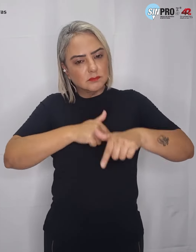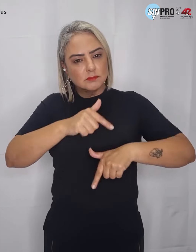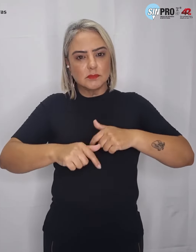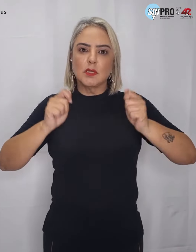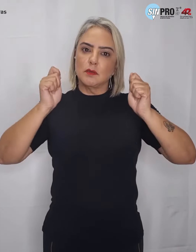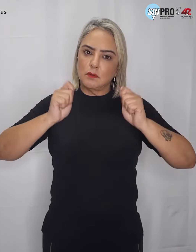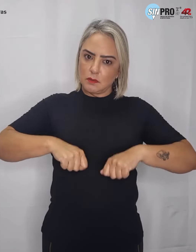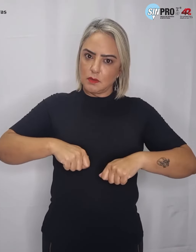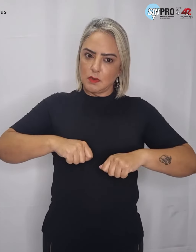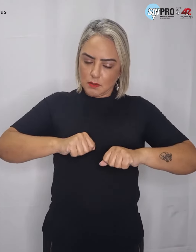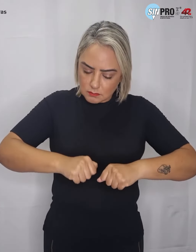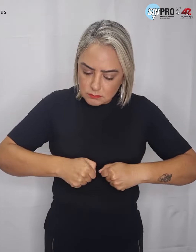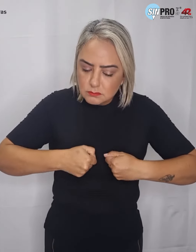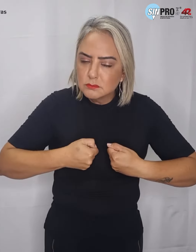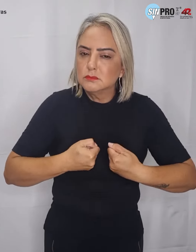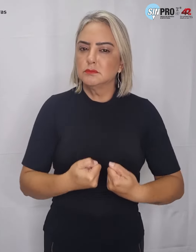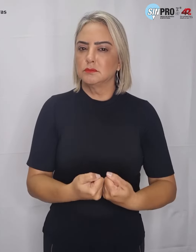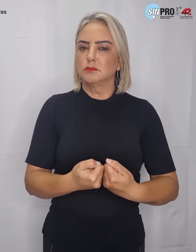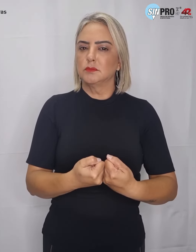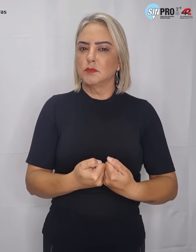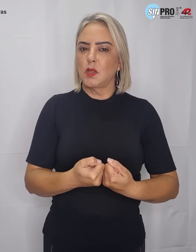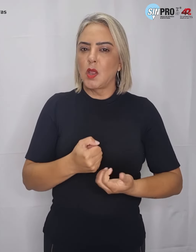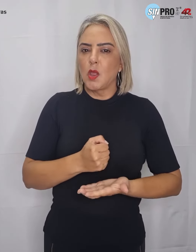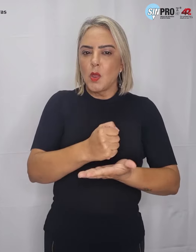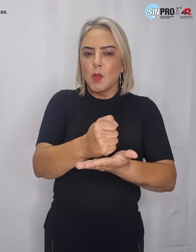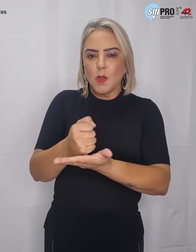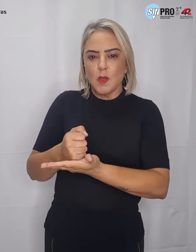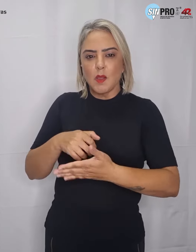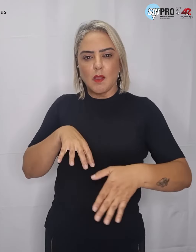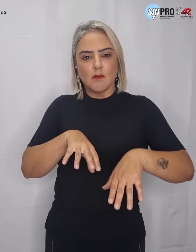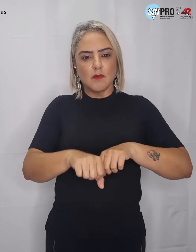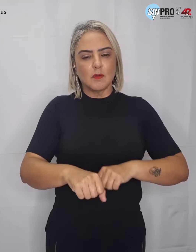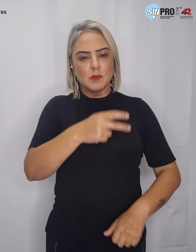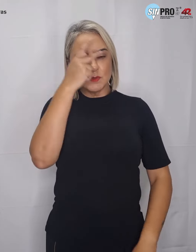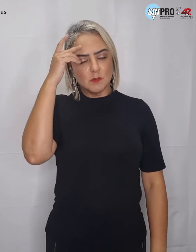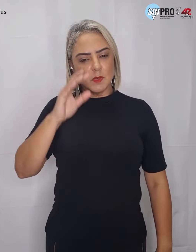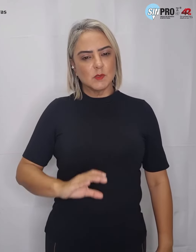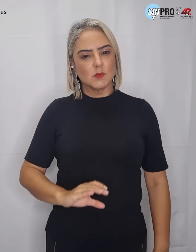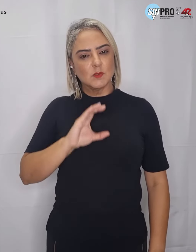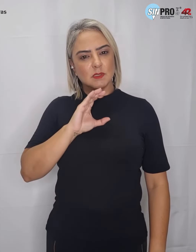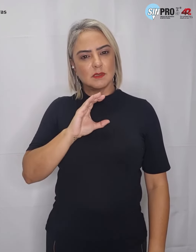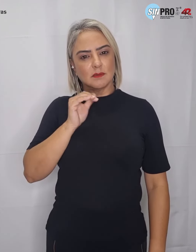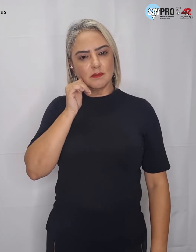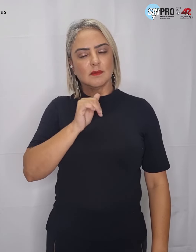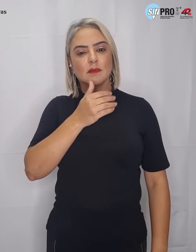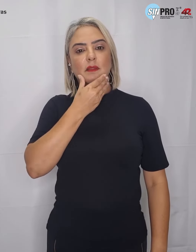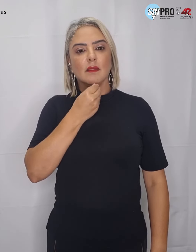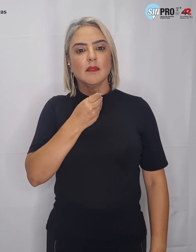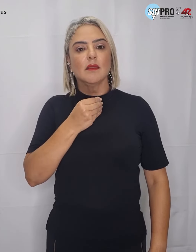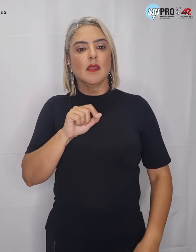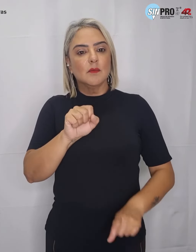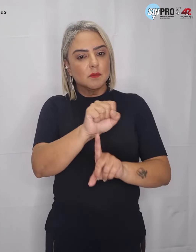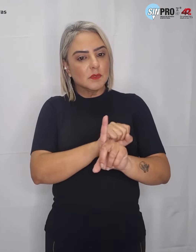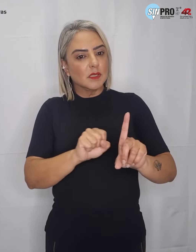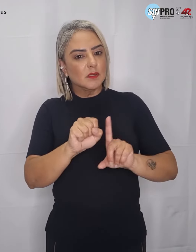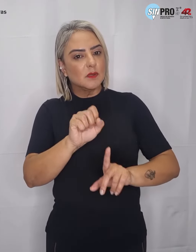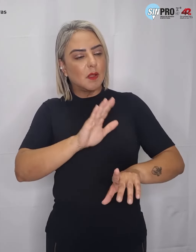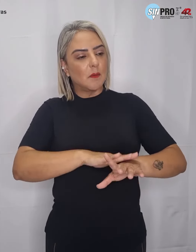competência e dedicação, contribuiu para a formação de cidadãos e cidadãs e por uma sociedade mais